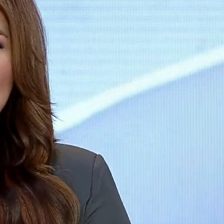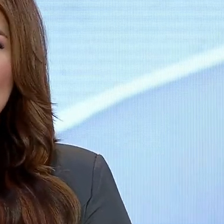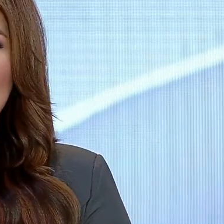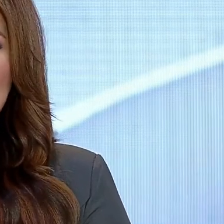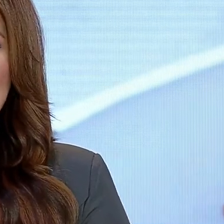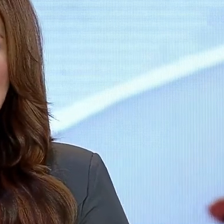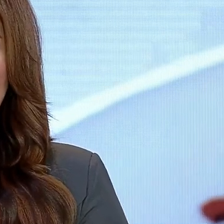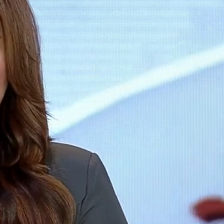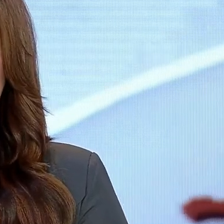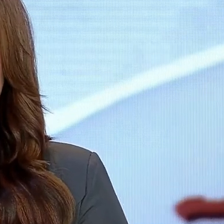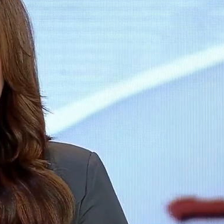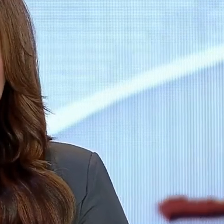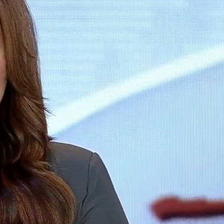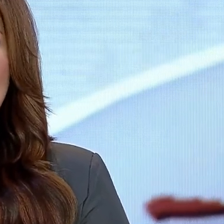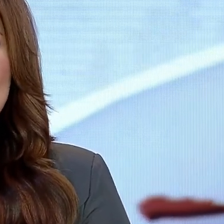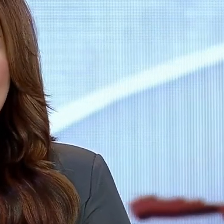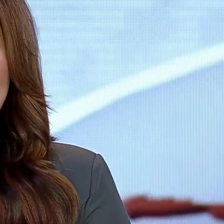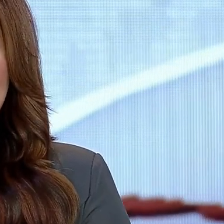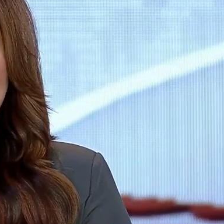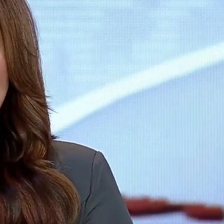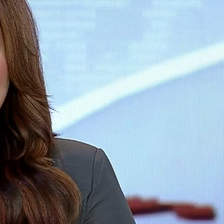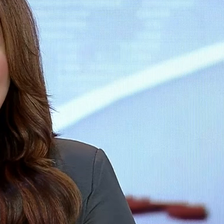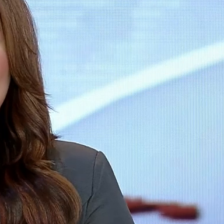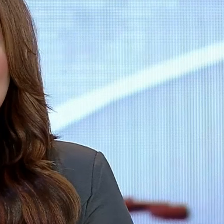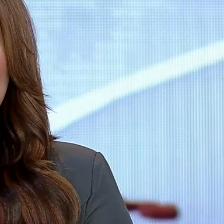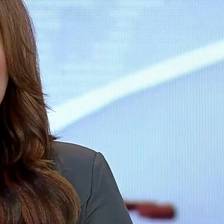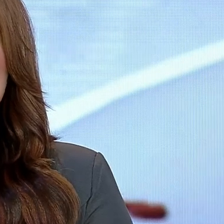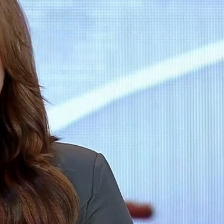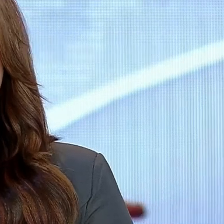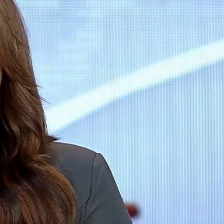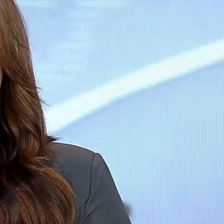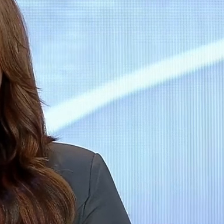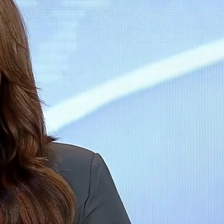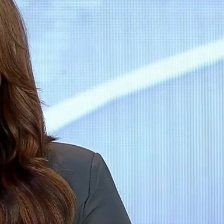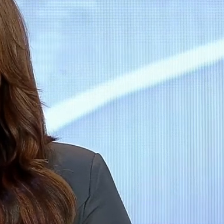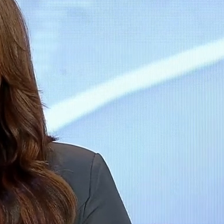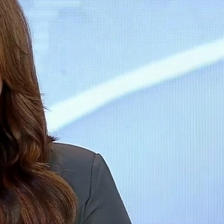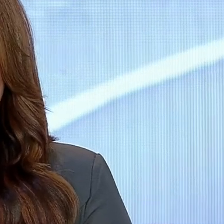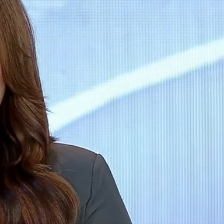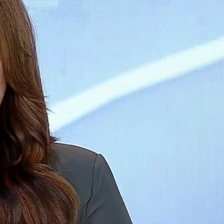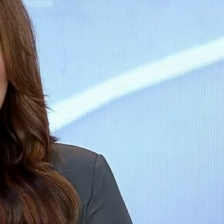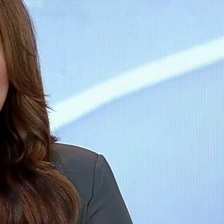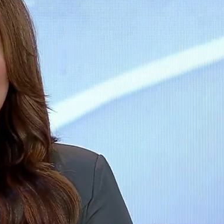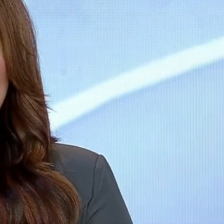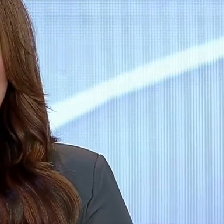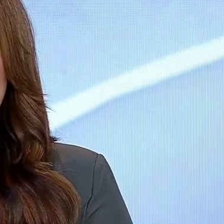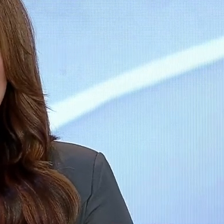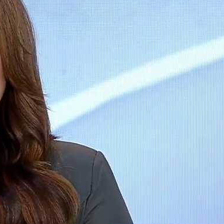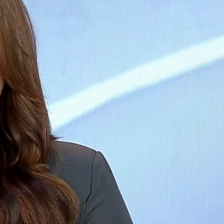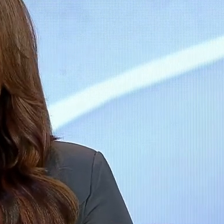لجميع الصم ومستخدمي لغة الإشارة الآخرين. هذا وسيسلط